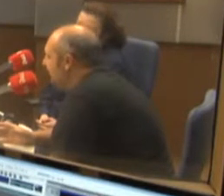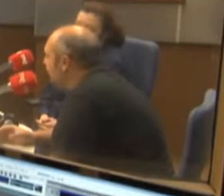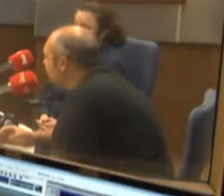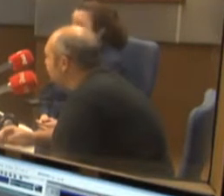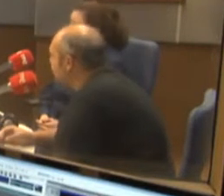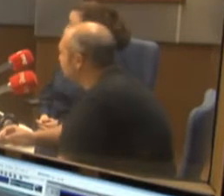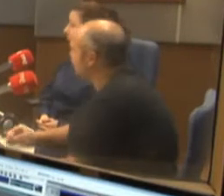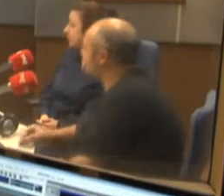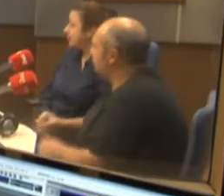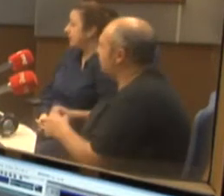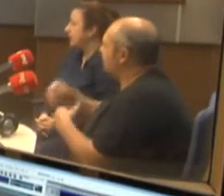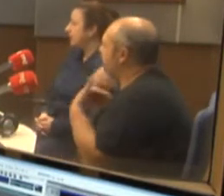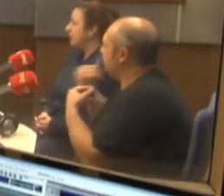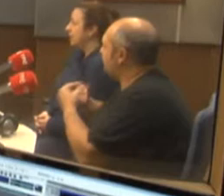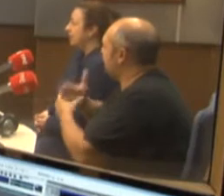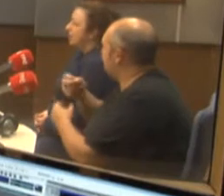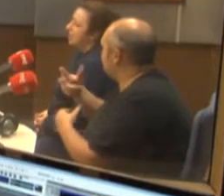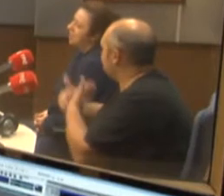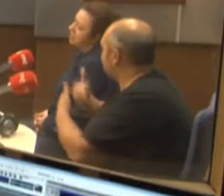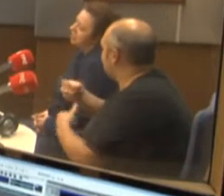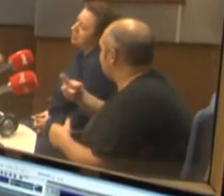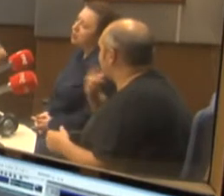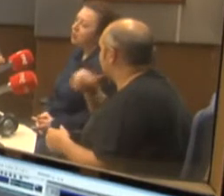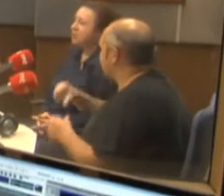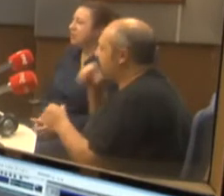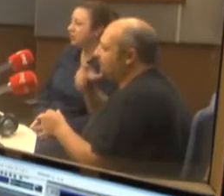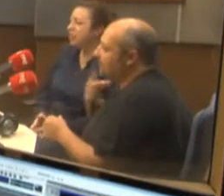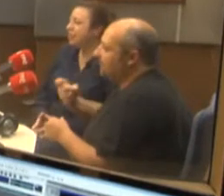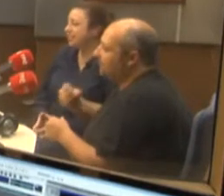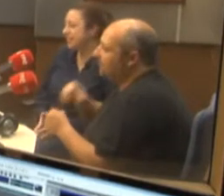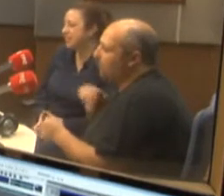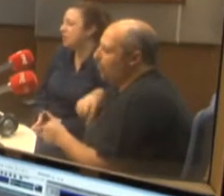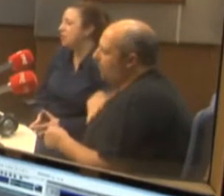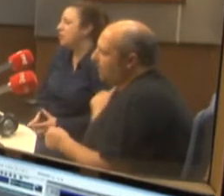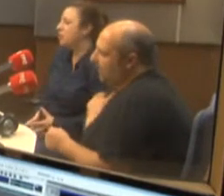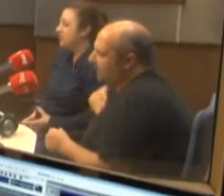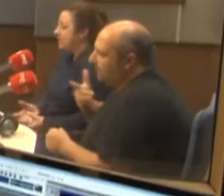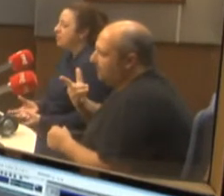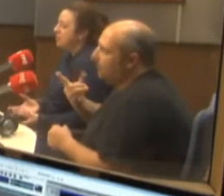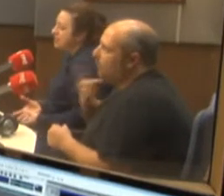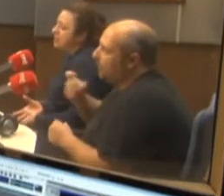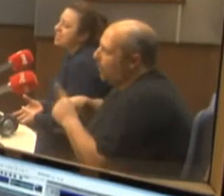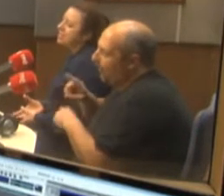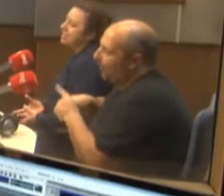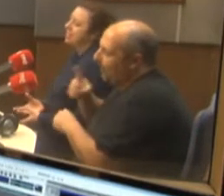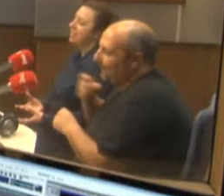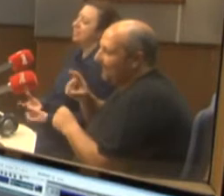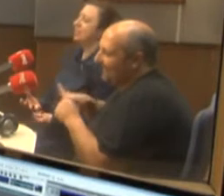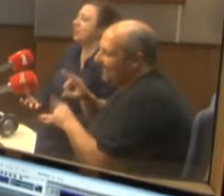práctico. Bueno, María, ¿qué tal está resultando el curso? ¿Difícil? No, estoy encantada. Cuesta algunas veces con